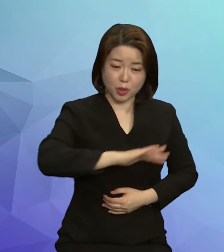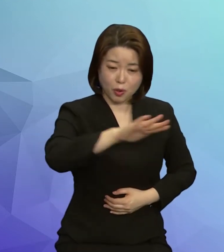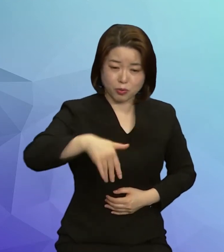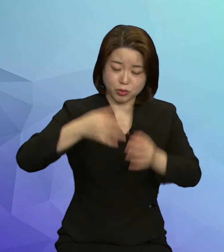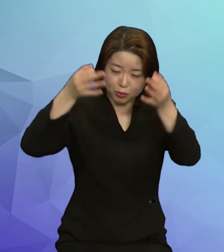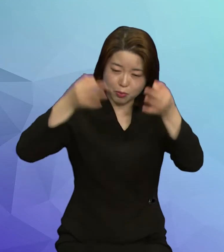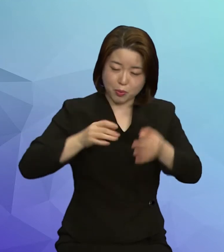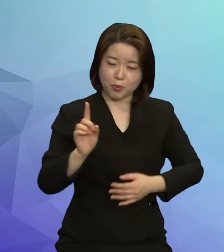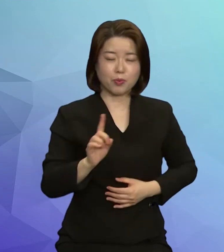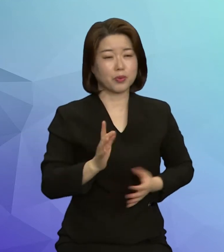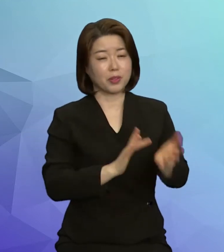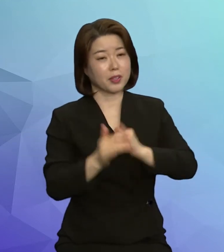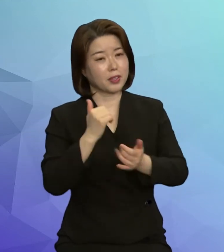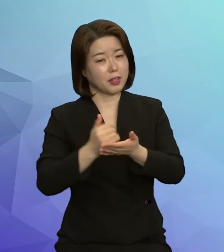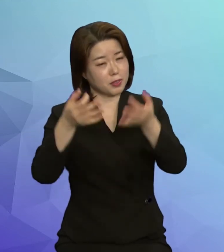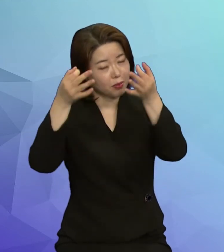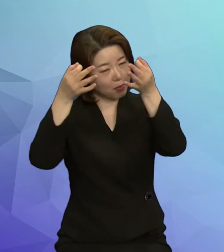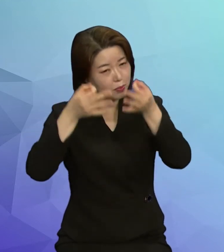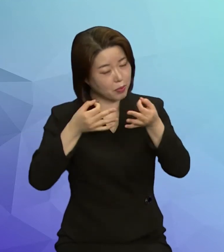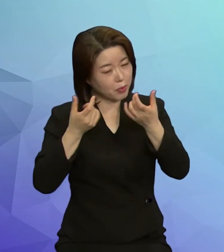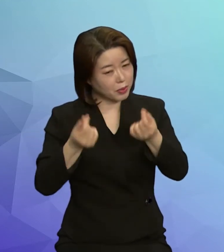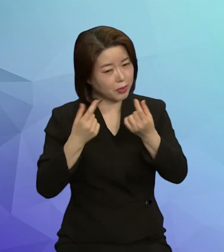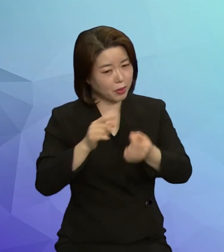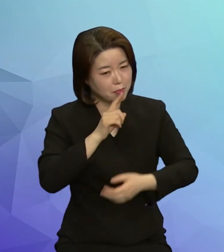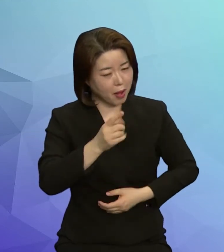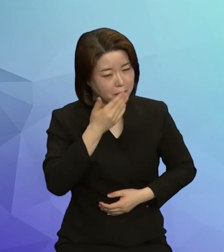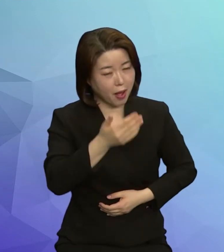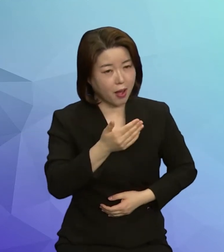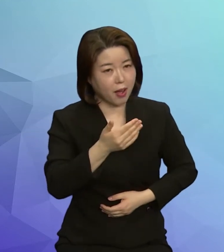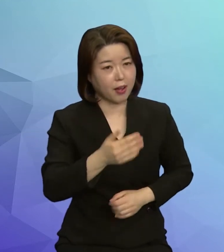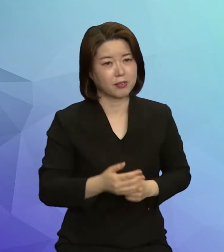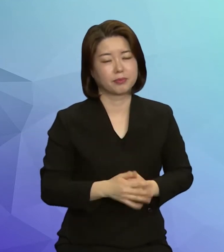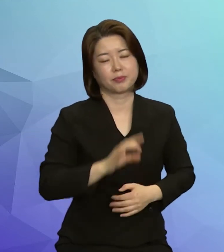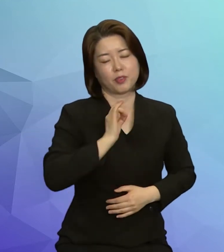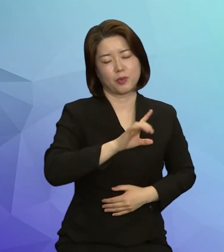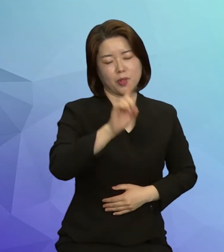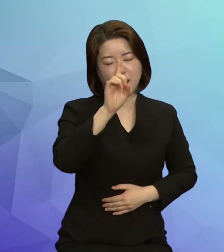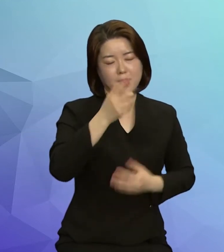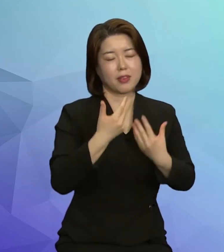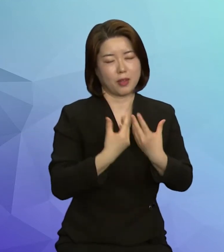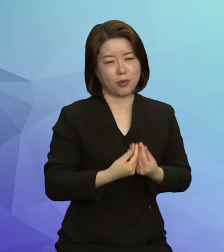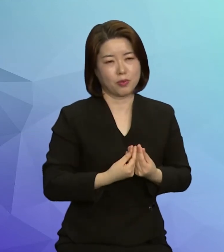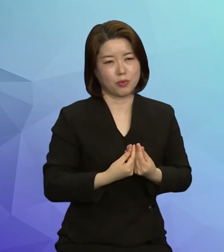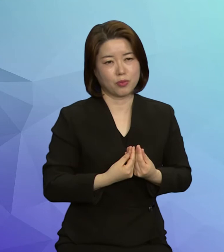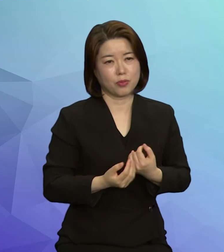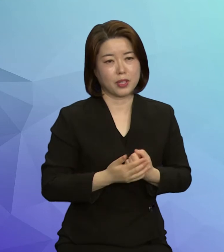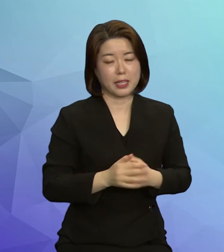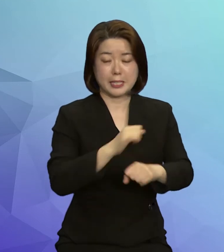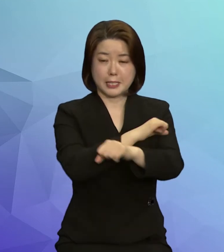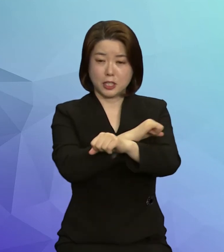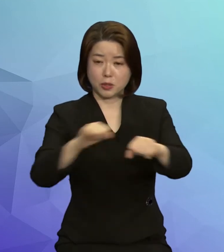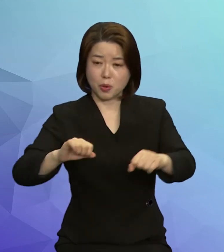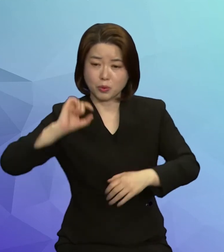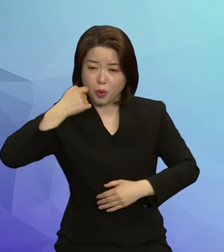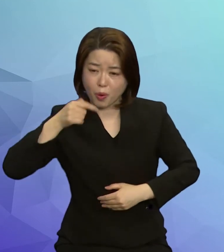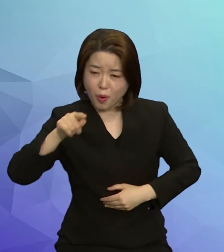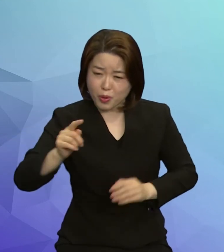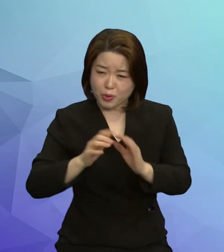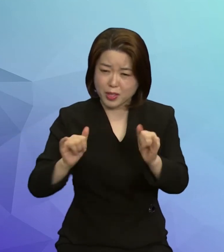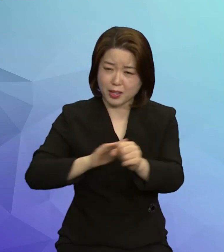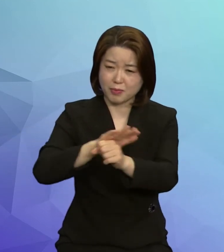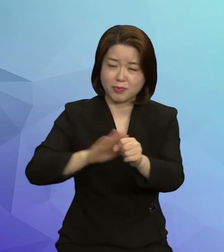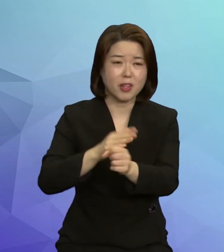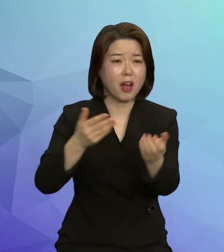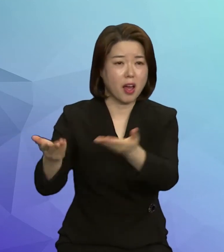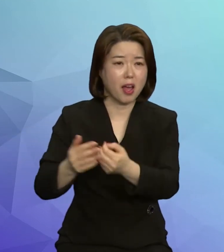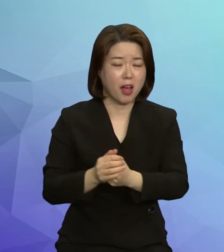도대체 우리를 보고 어떻게 예수님을 본다고 할 수 있을까요? 오직 한 경우입니다. 용서할 수 없는